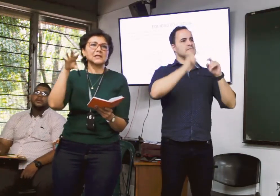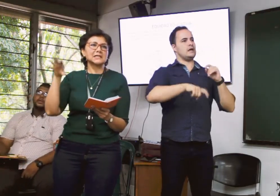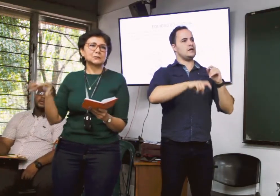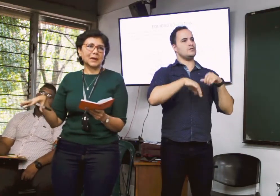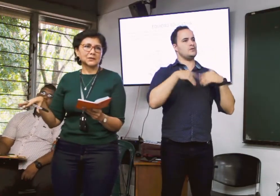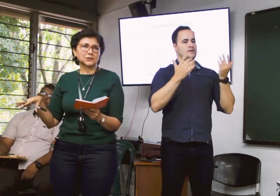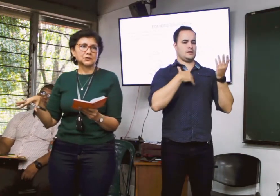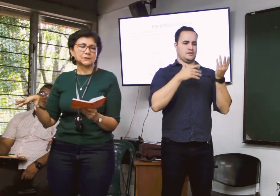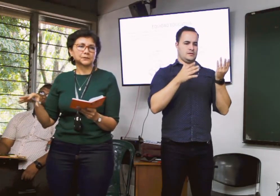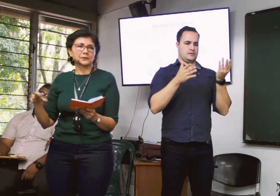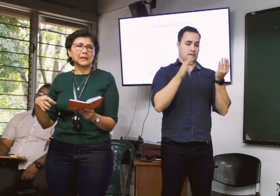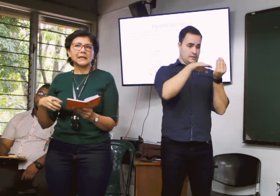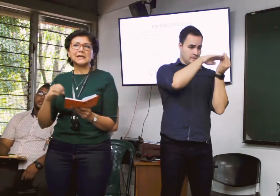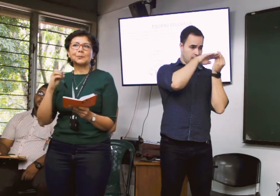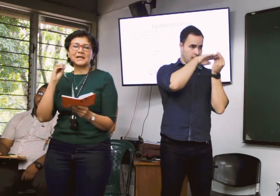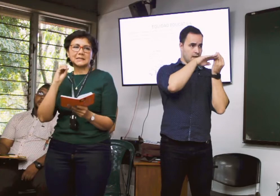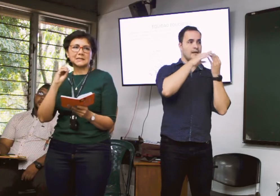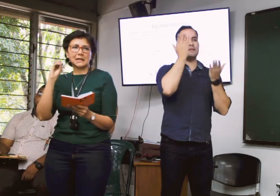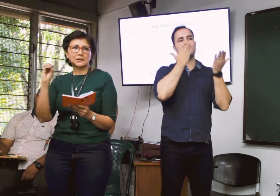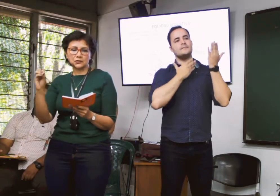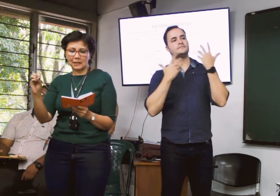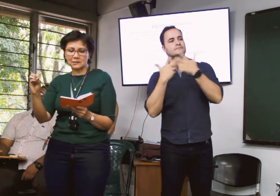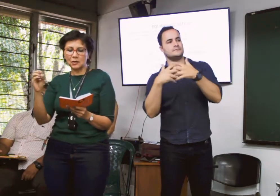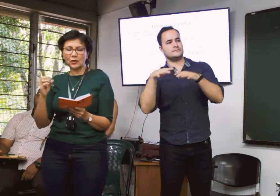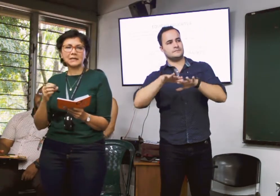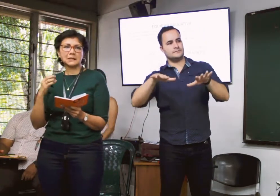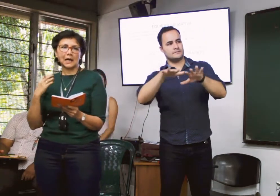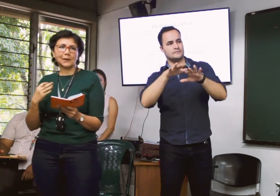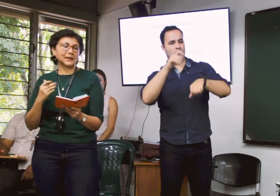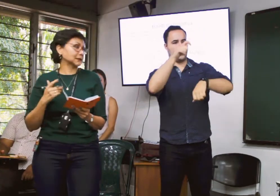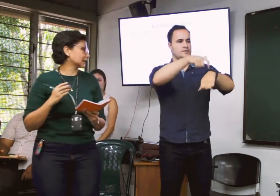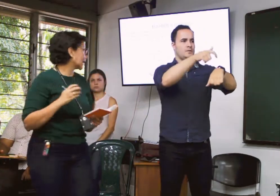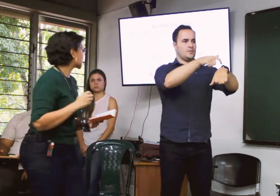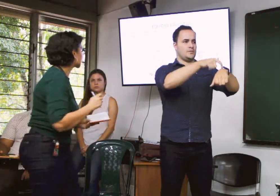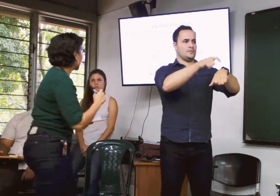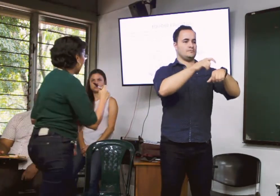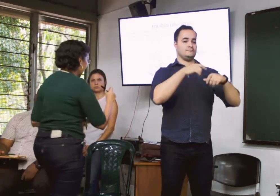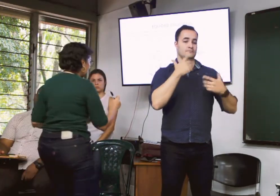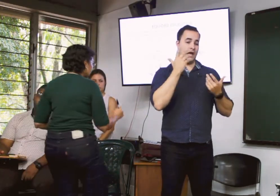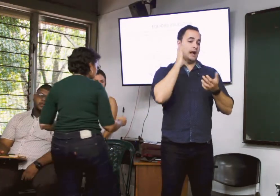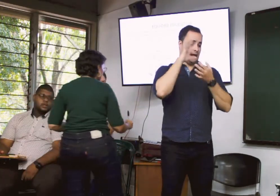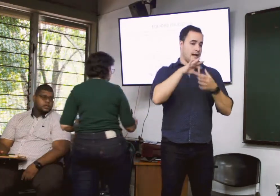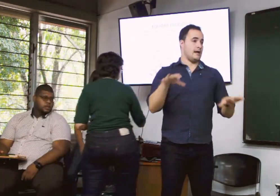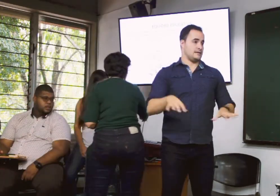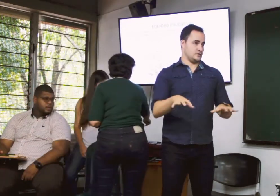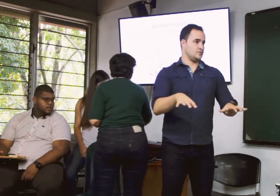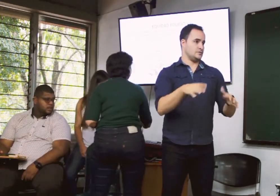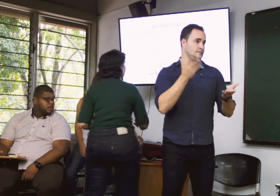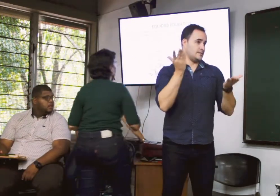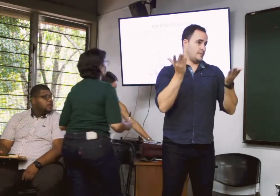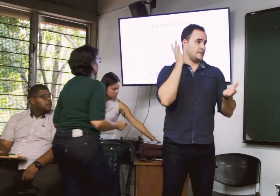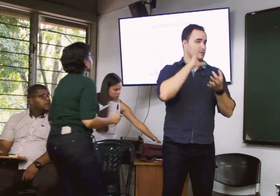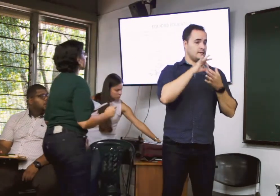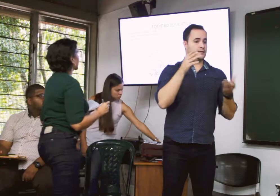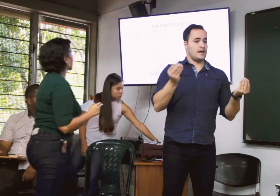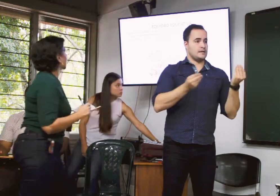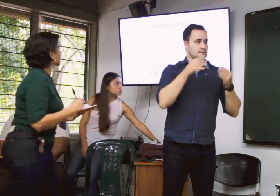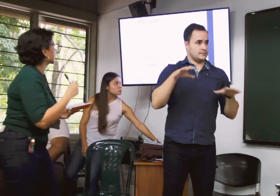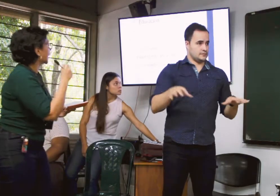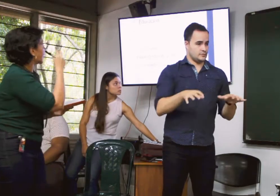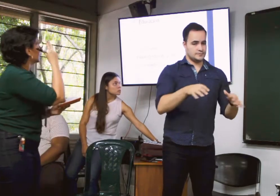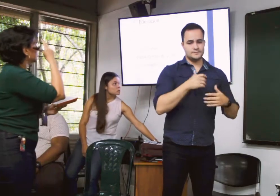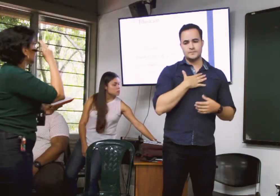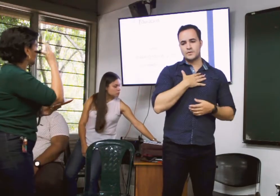tiempos y espacios y a precisar sus acciones a partir de eso. Ahí yo quiero